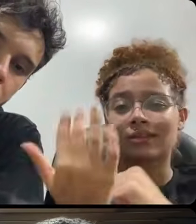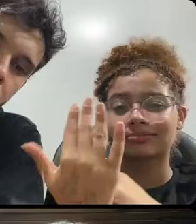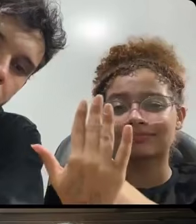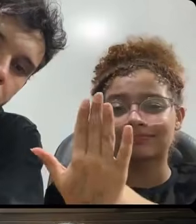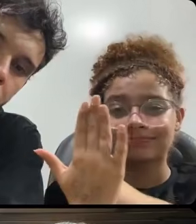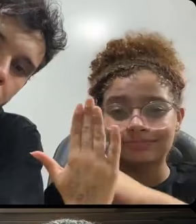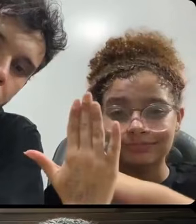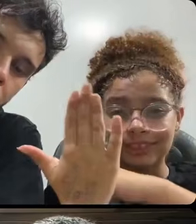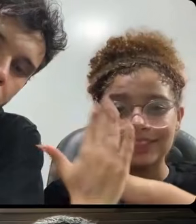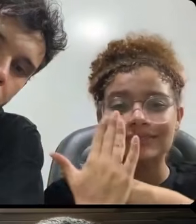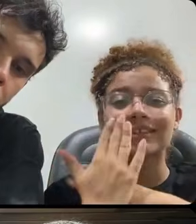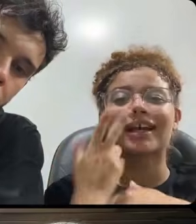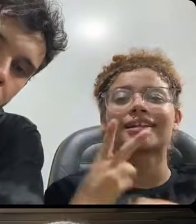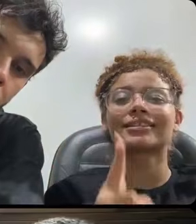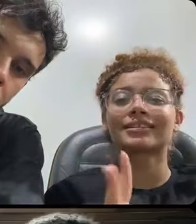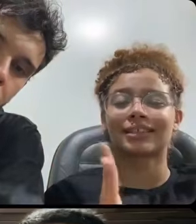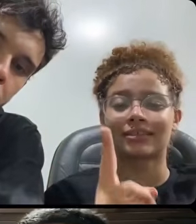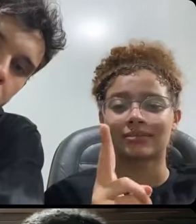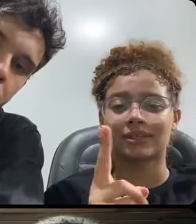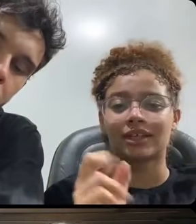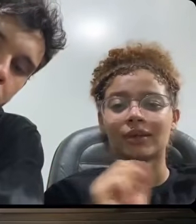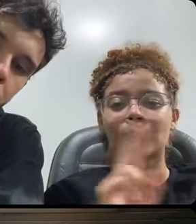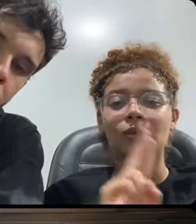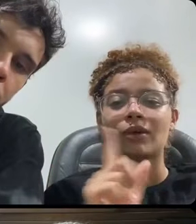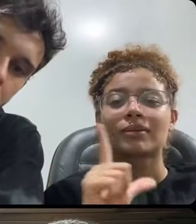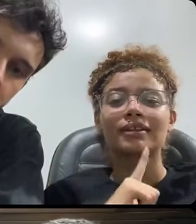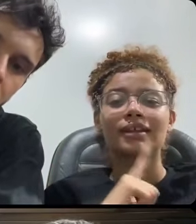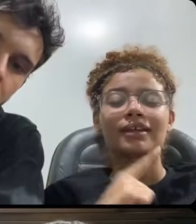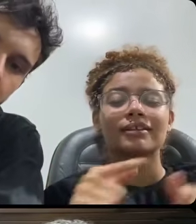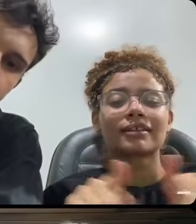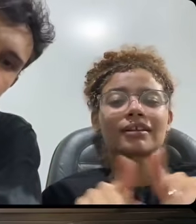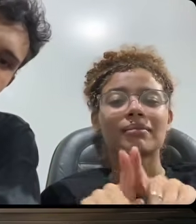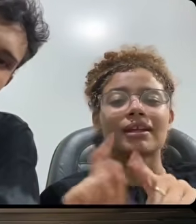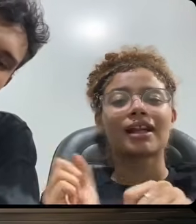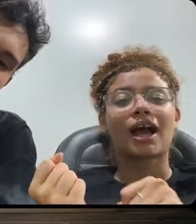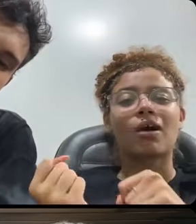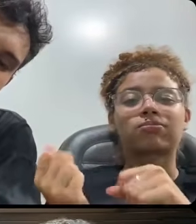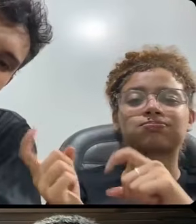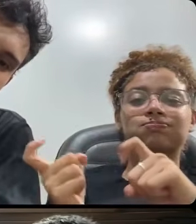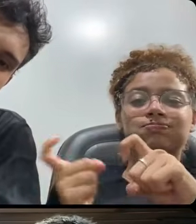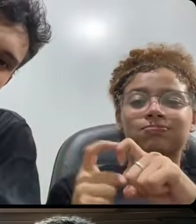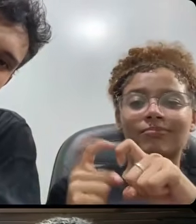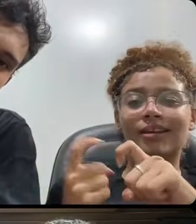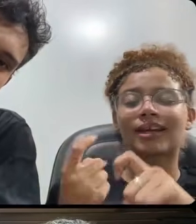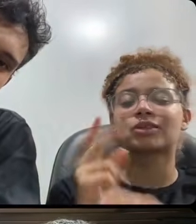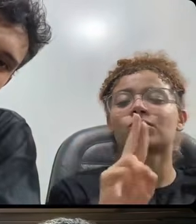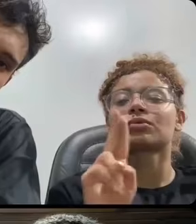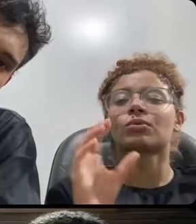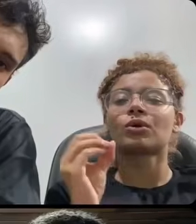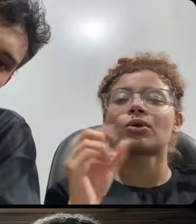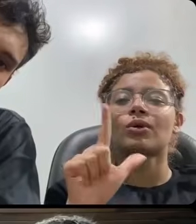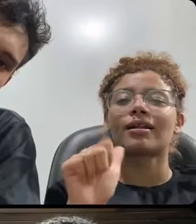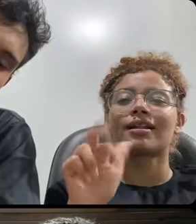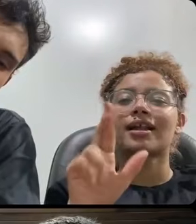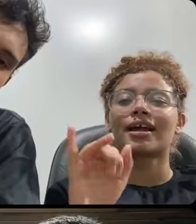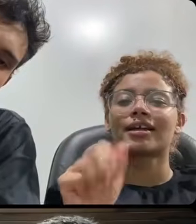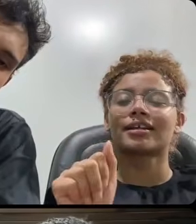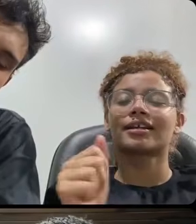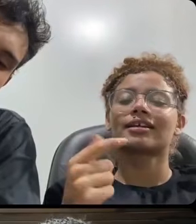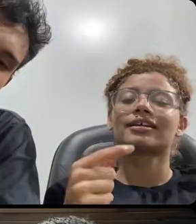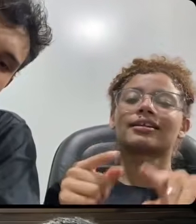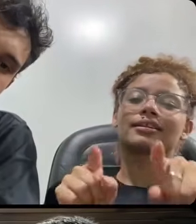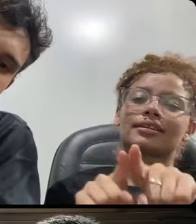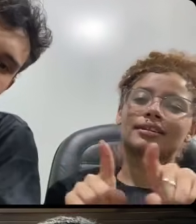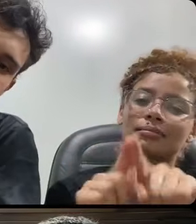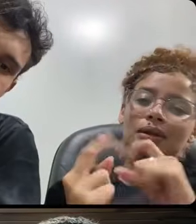uma igreja, a olaria de Deus. Que bênção! E não foi fácil. Eu mesmo não nasci em um lar cristão, né? Mas